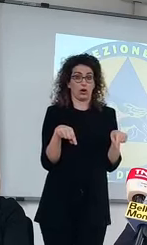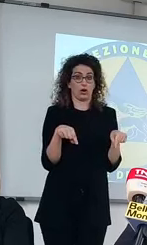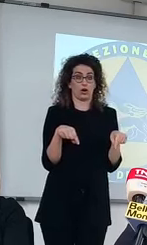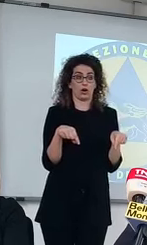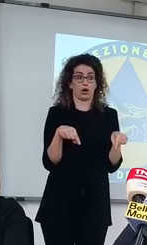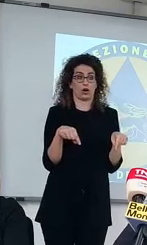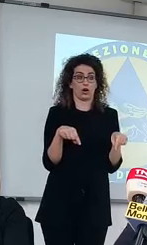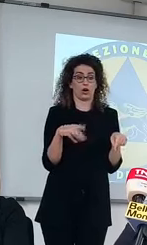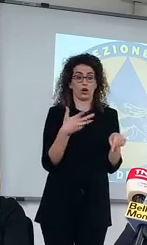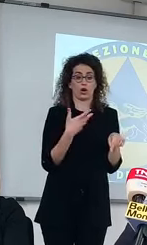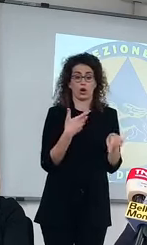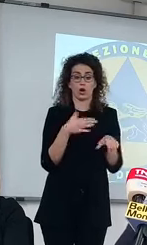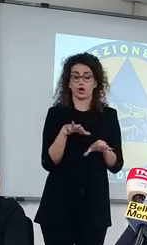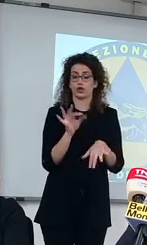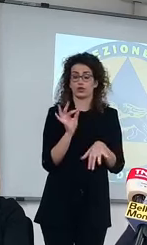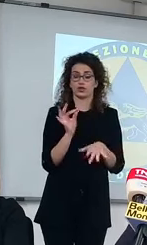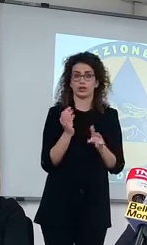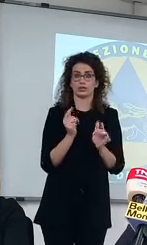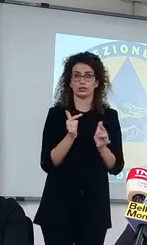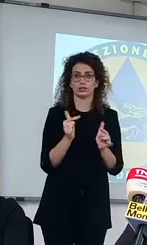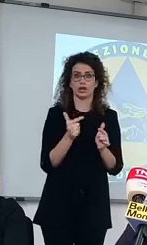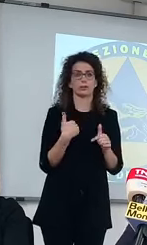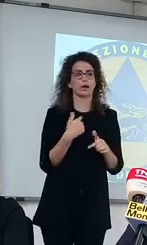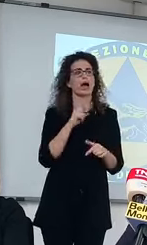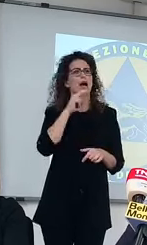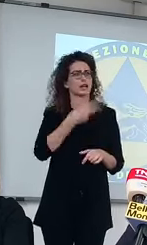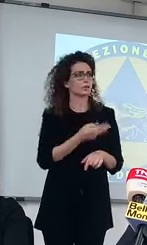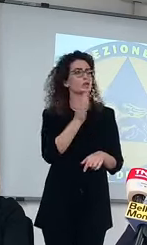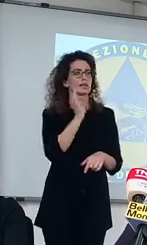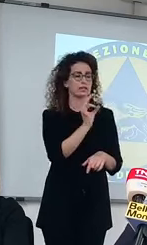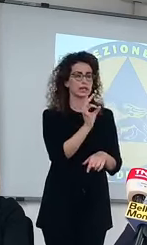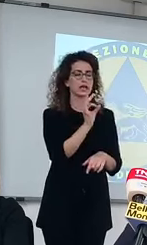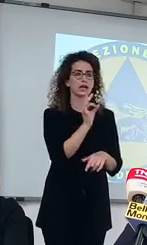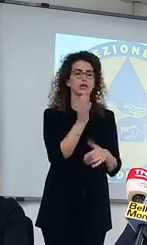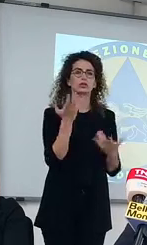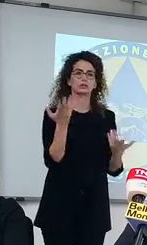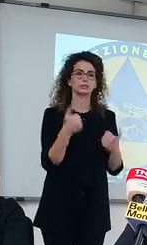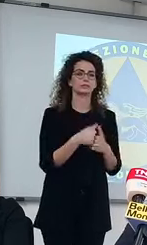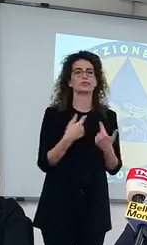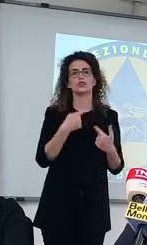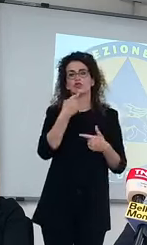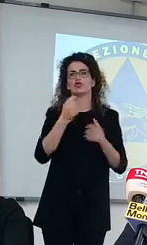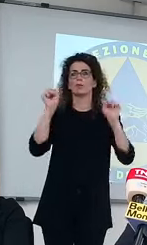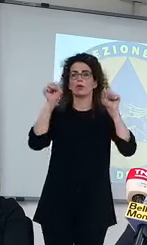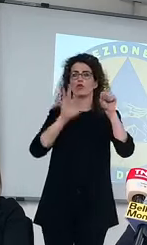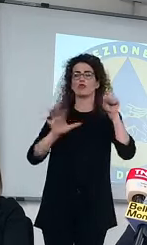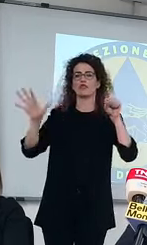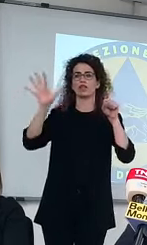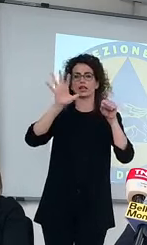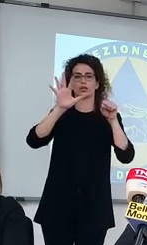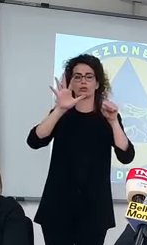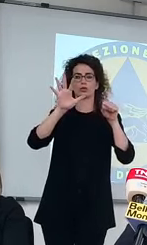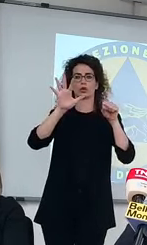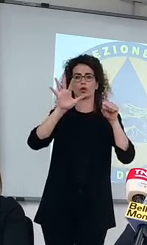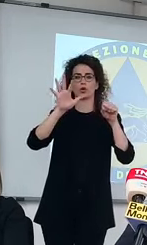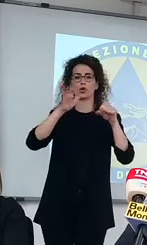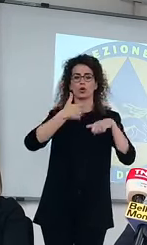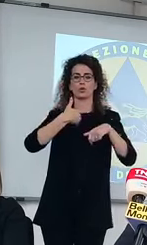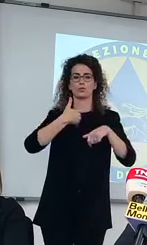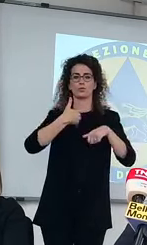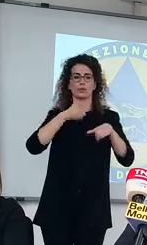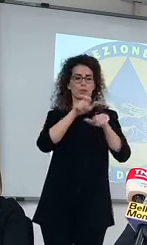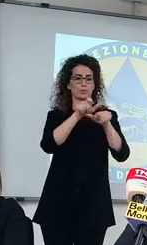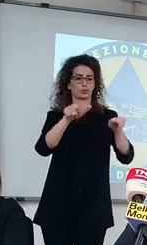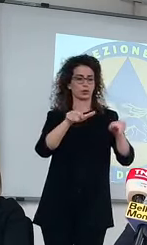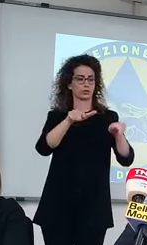modo di decidere cosa si fa. Zero. E questa è la risposta, però. Diciamo che in Veneto noi non abbiamo neanche mai fatto la scelta di far